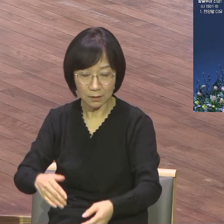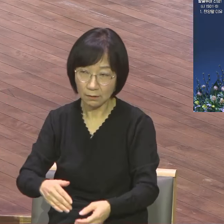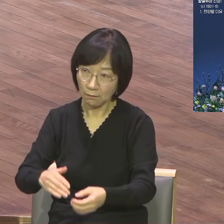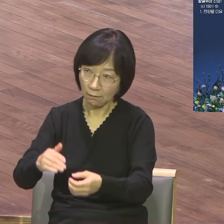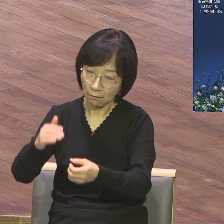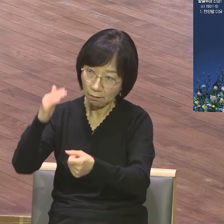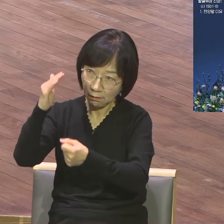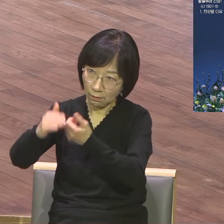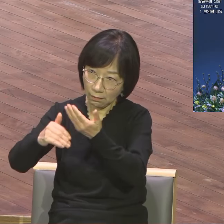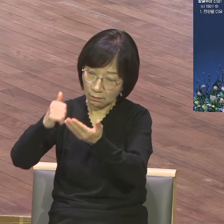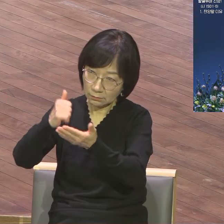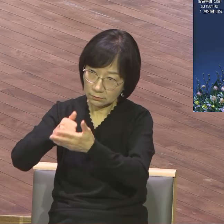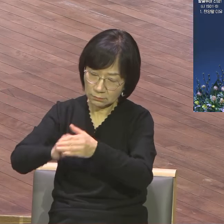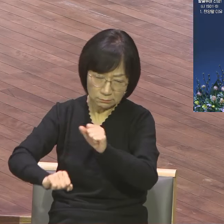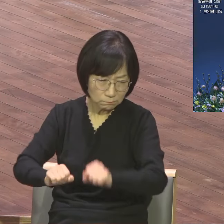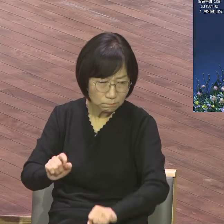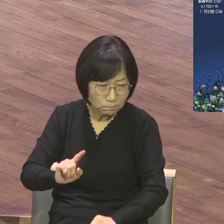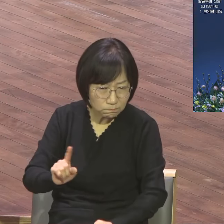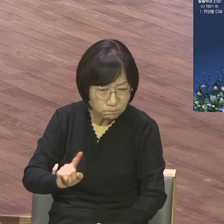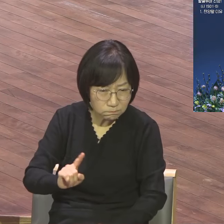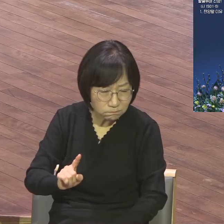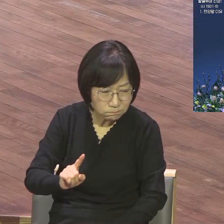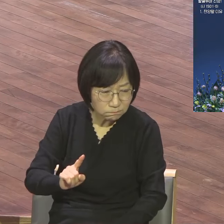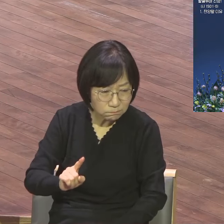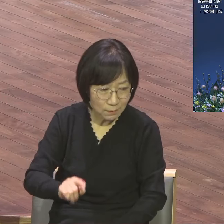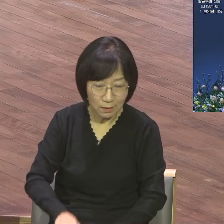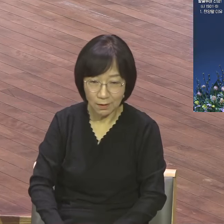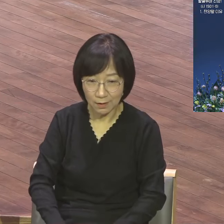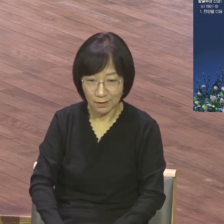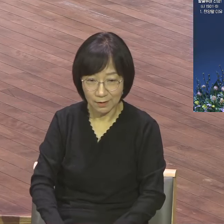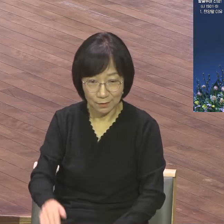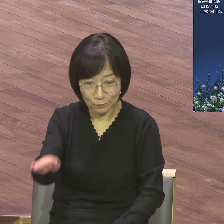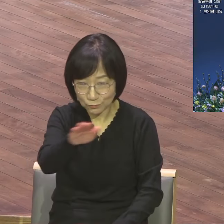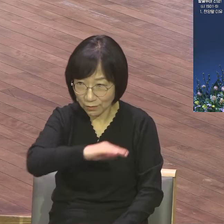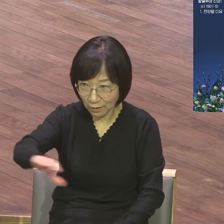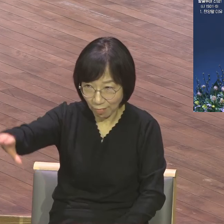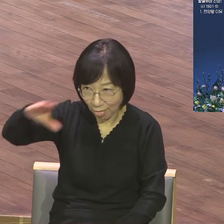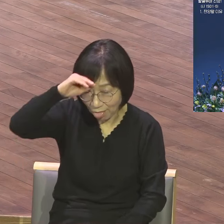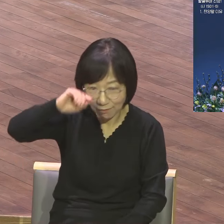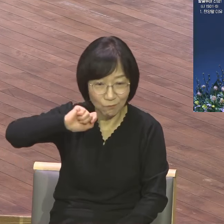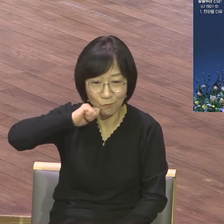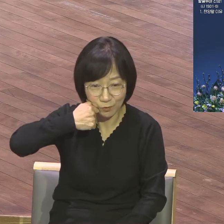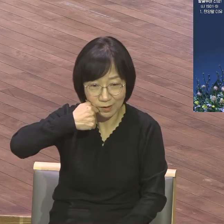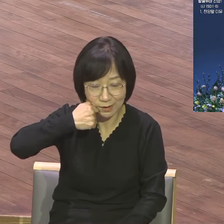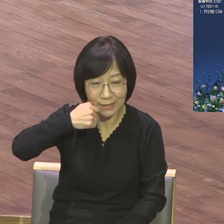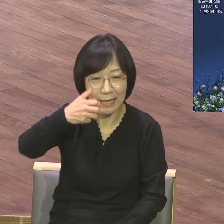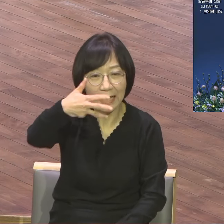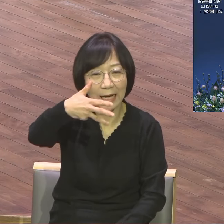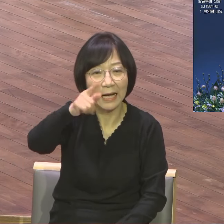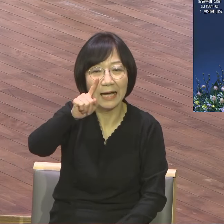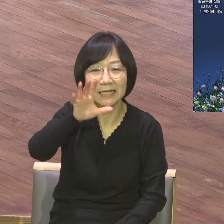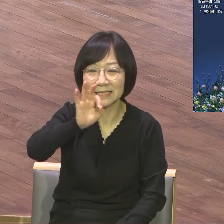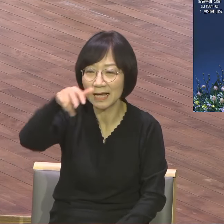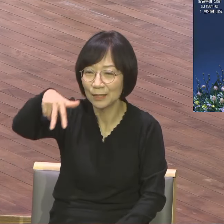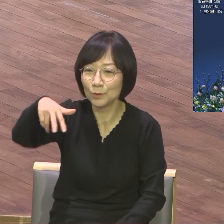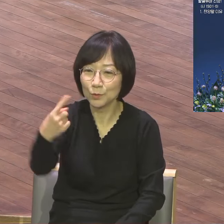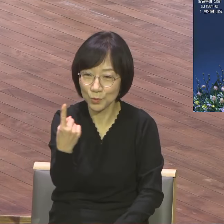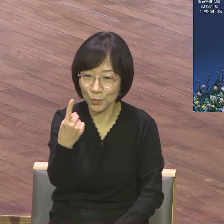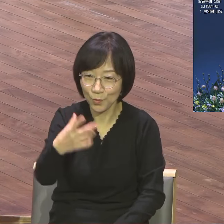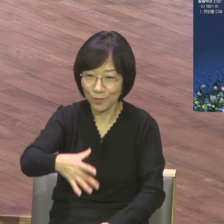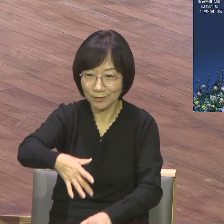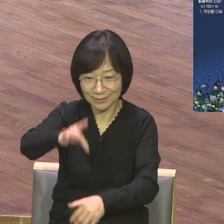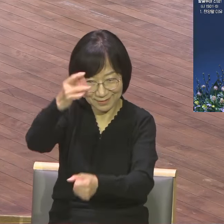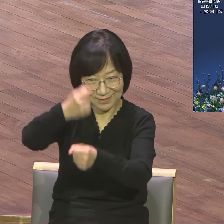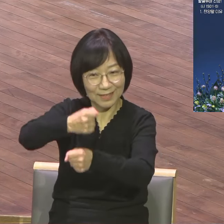하나님의 능하신 행동은 바로 아무도 흉내낼 수 없고 모방할 수 없는 창조사역이에요.